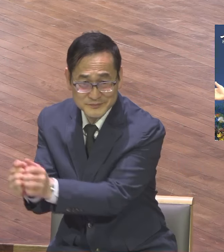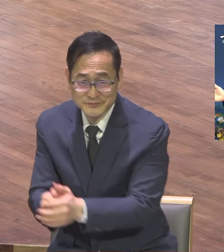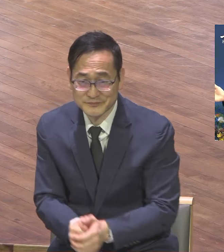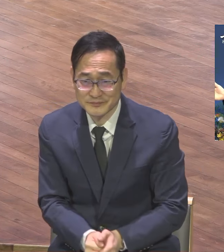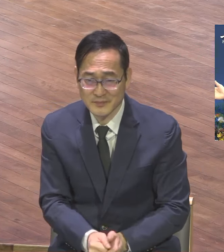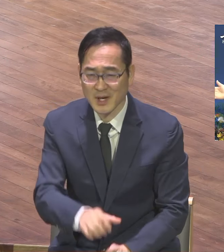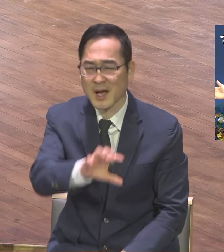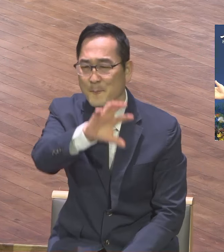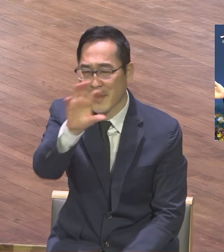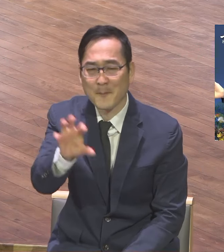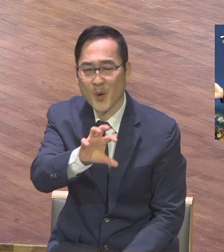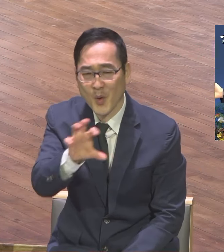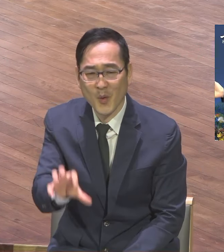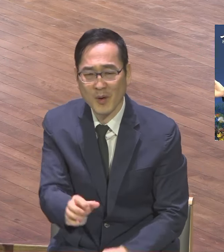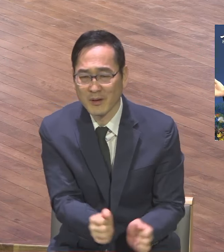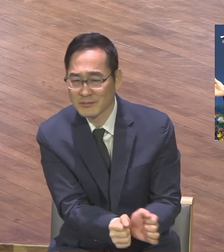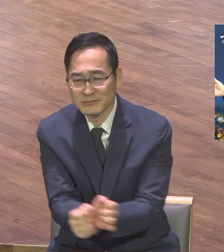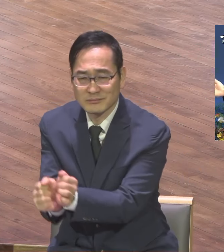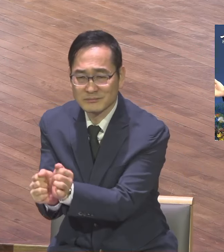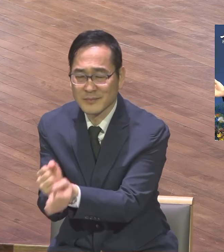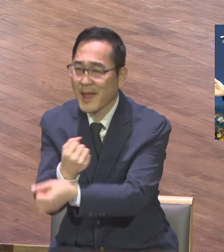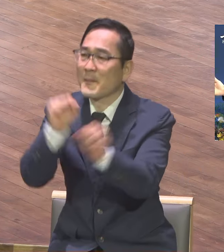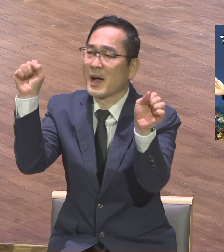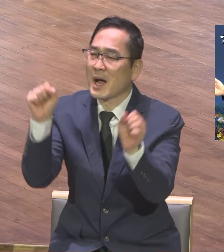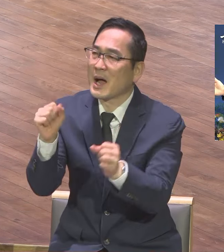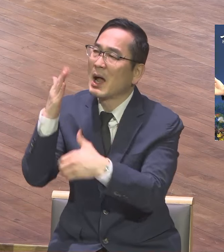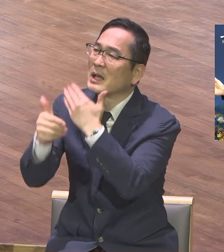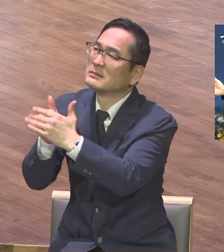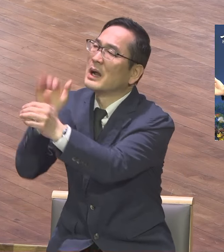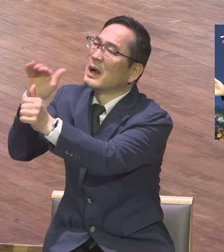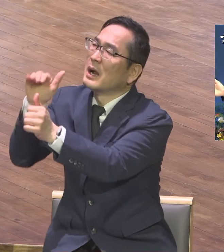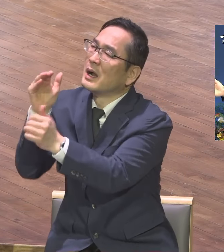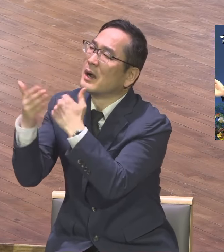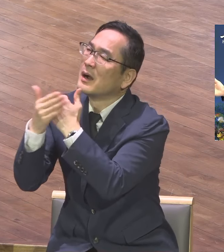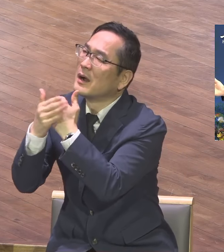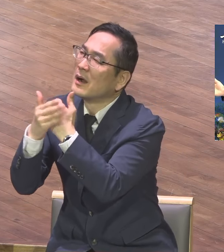지금도 하나님이 선택해서